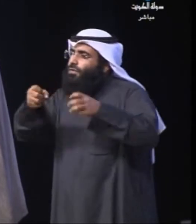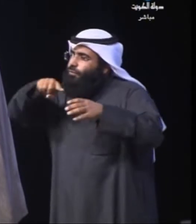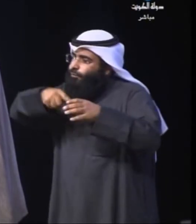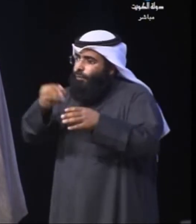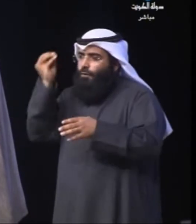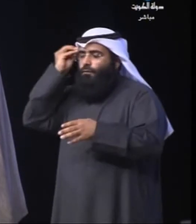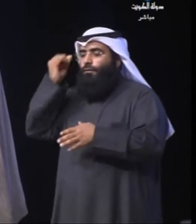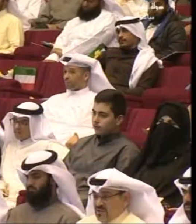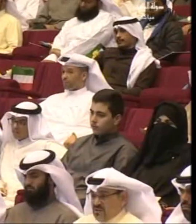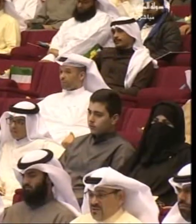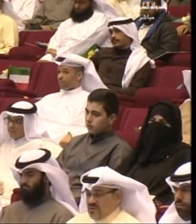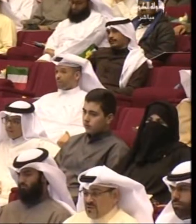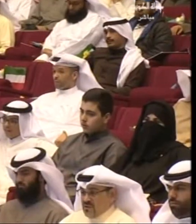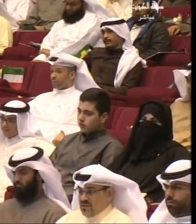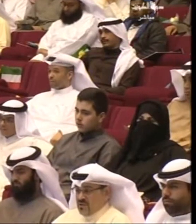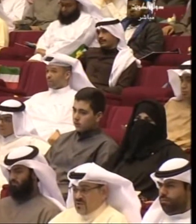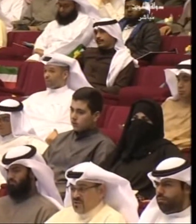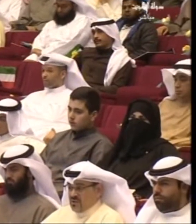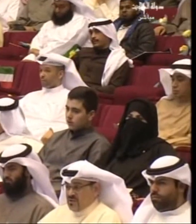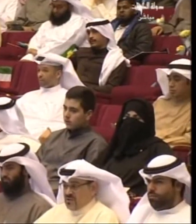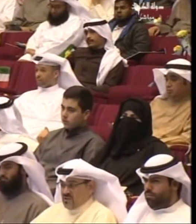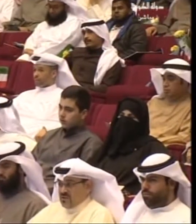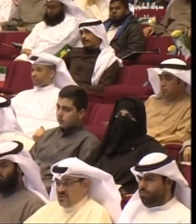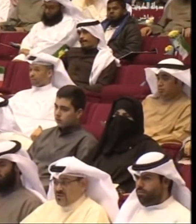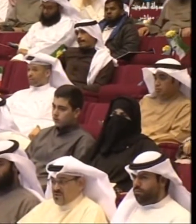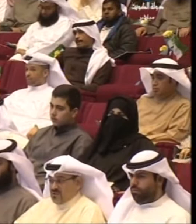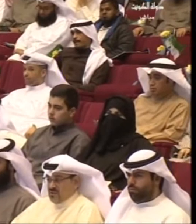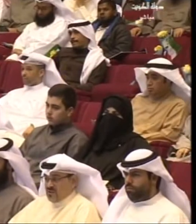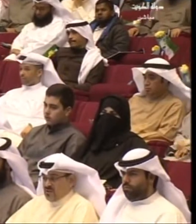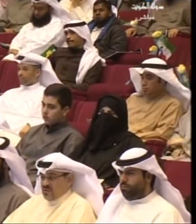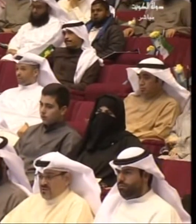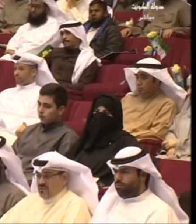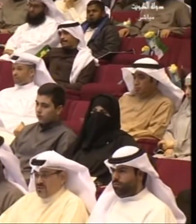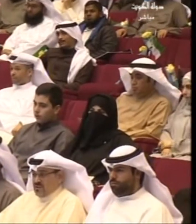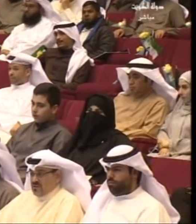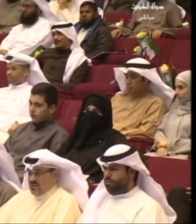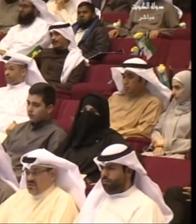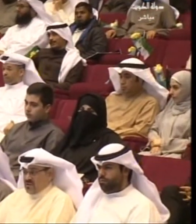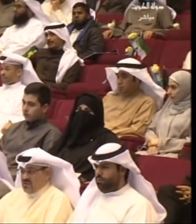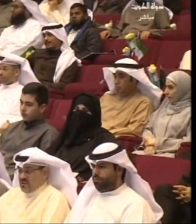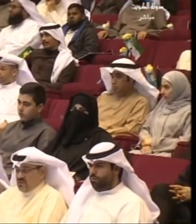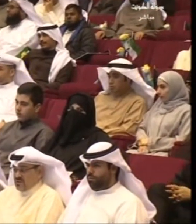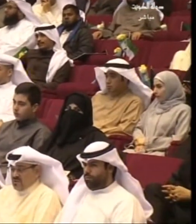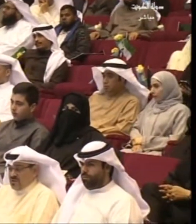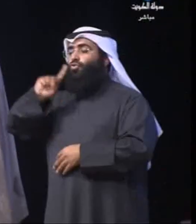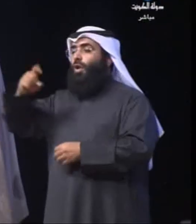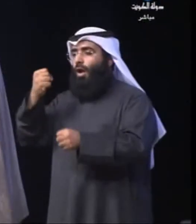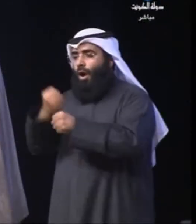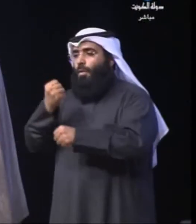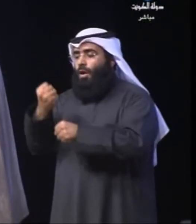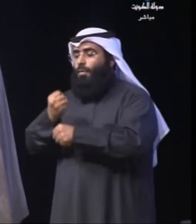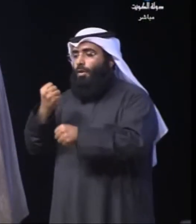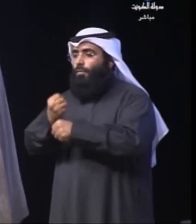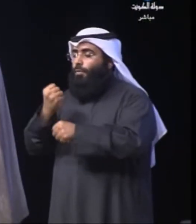بقدر هذا الكتاب الذي هو أمانة في أيدينا. ونعدكم أيضا أن تواصل الأمانة العامة الأوقاف جهودها الحثيثة في دعم